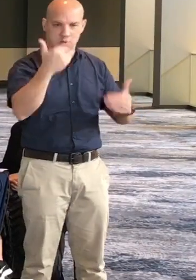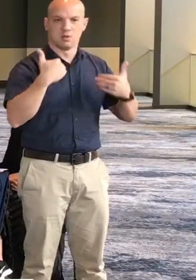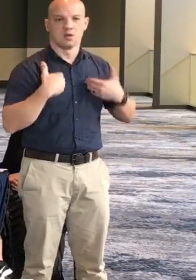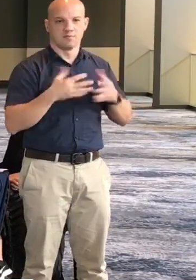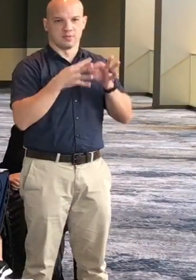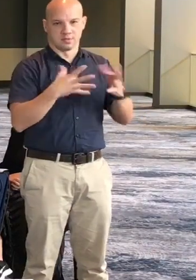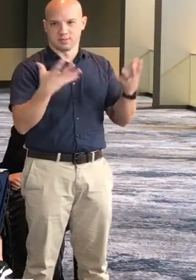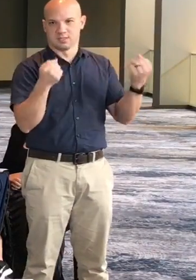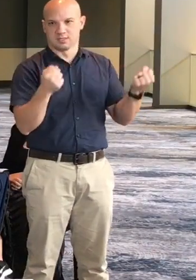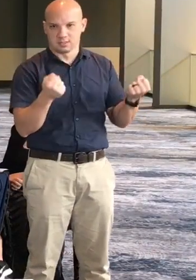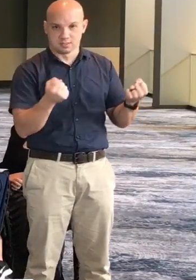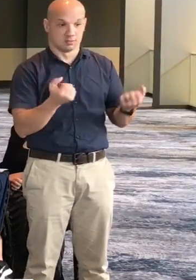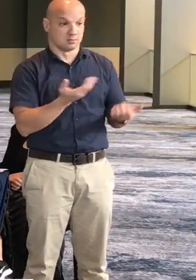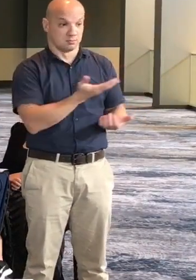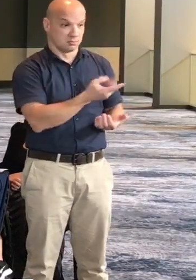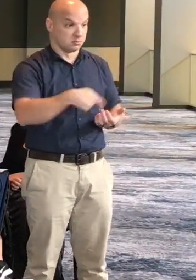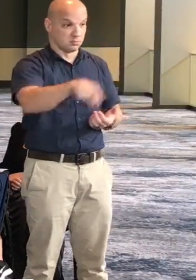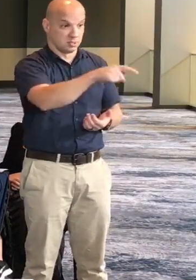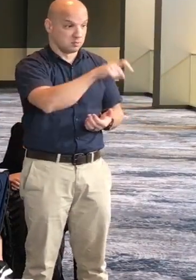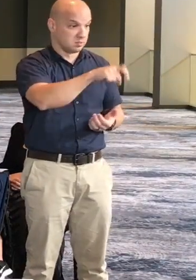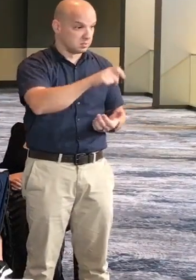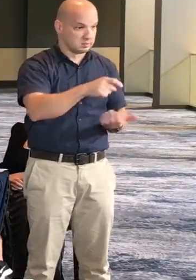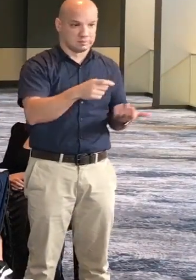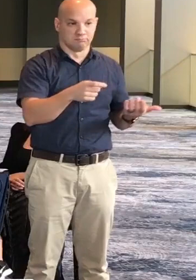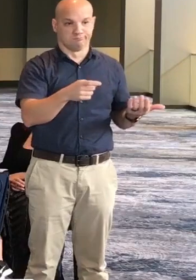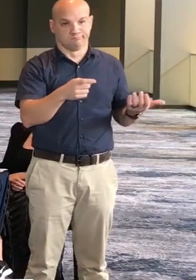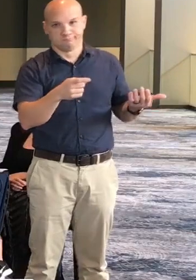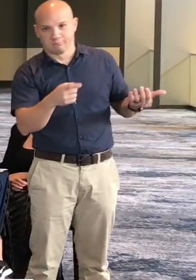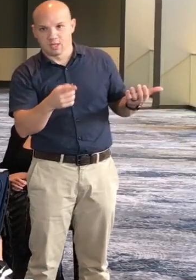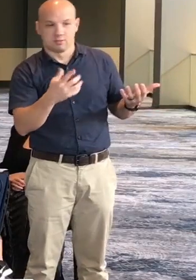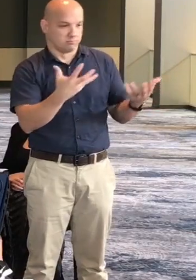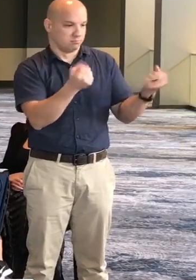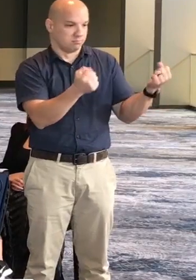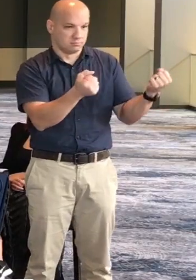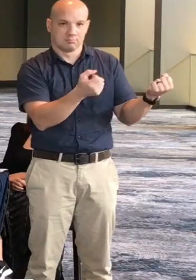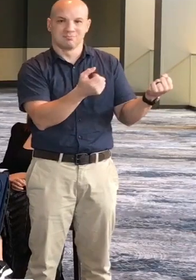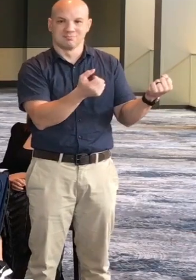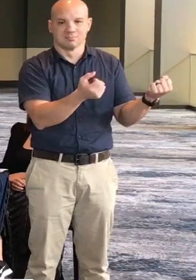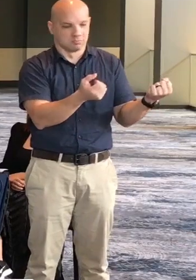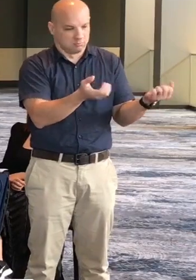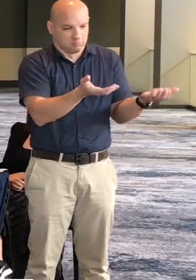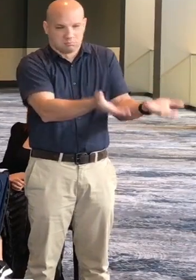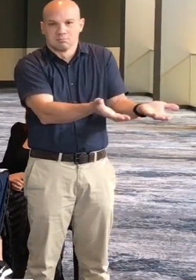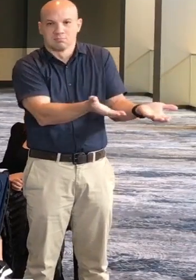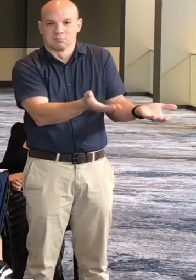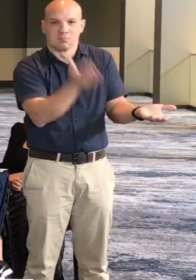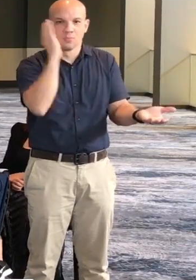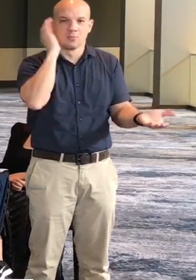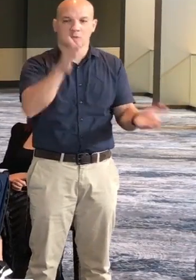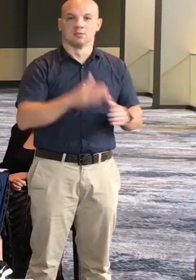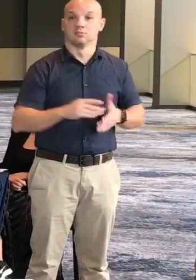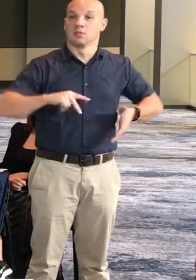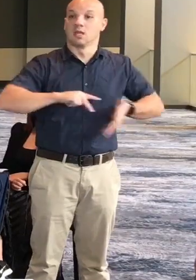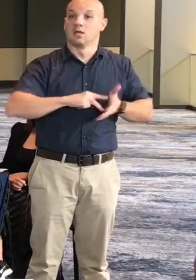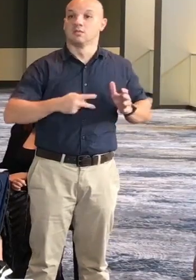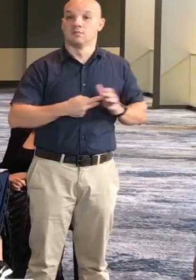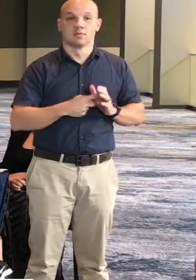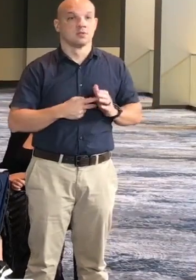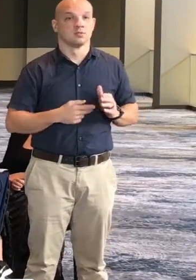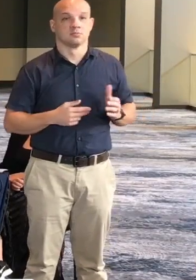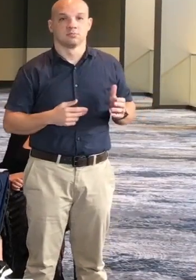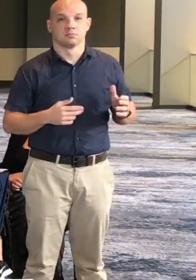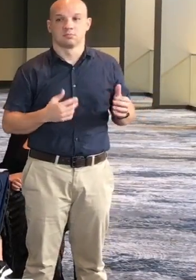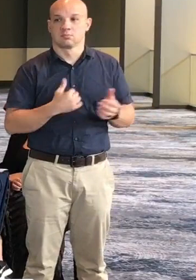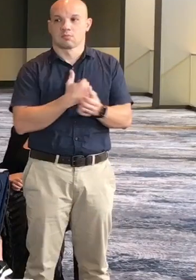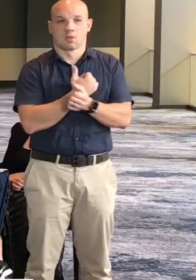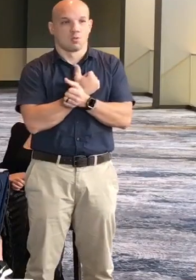algún tipo de necesidades especiales, como este grupo en particular. Así que invitamos a todas las